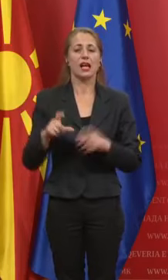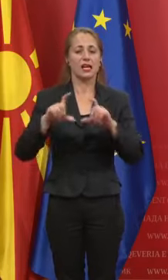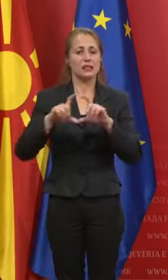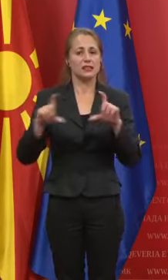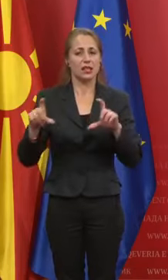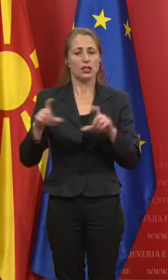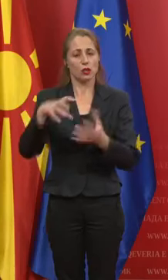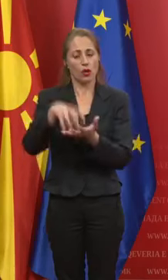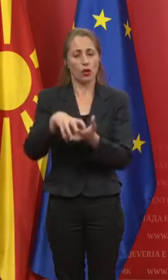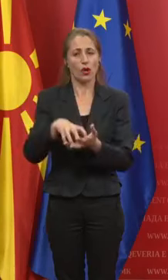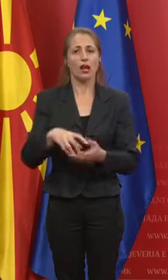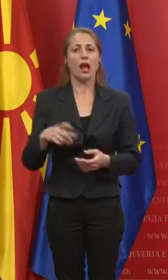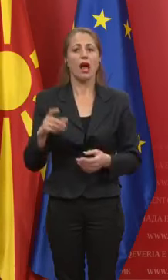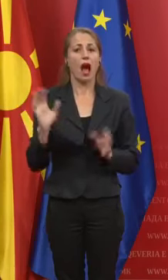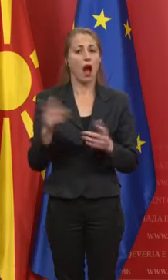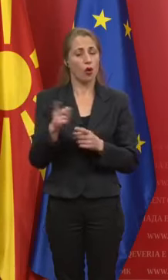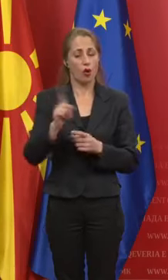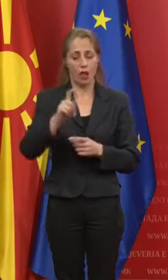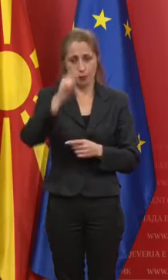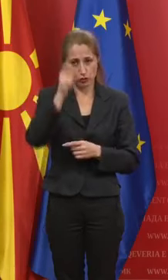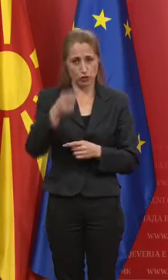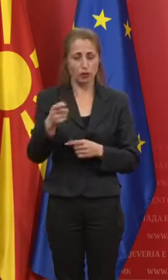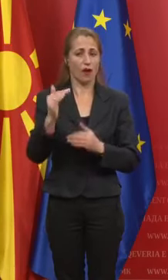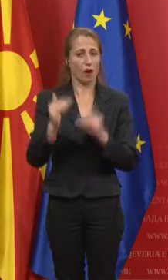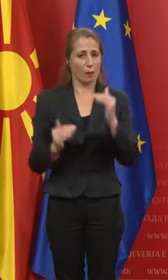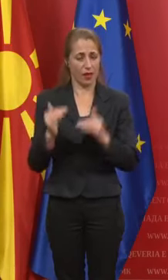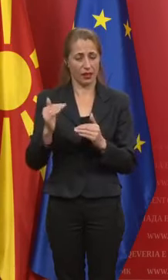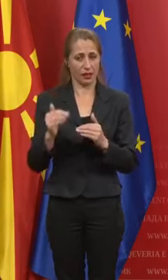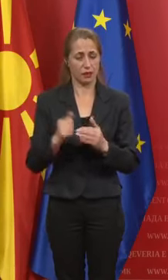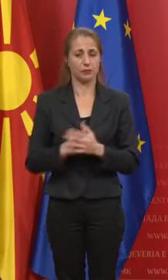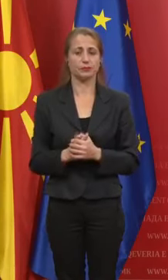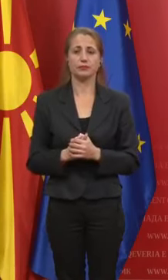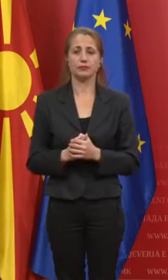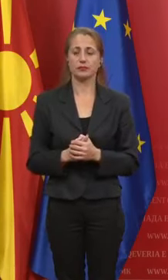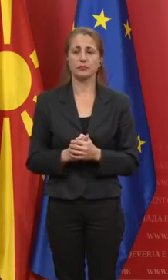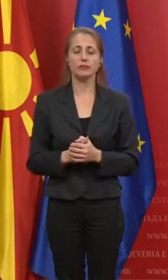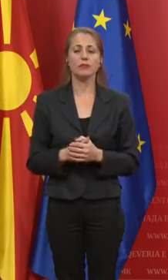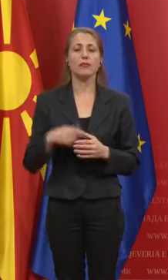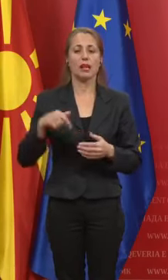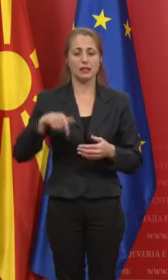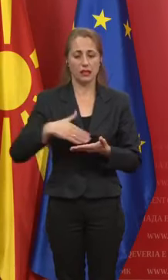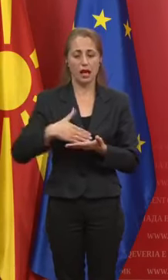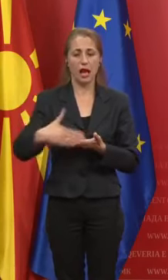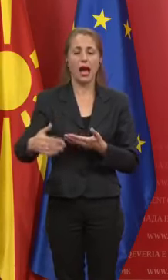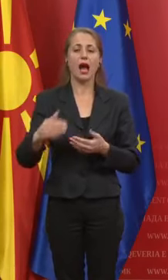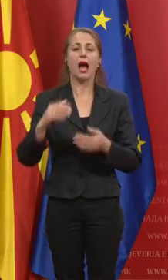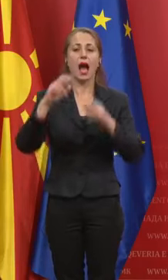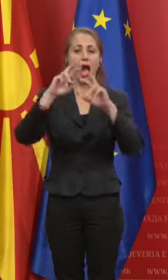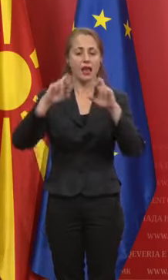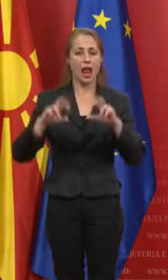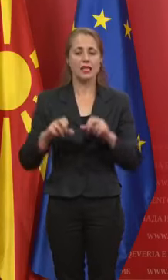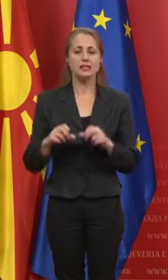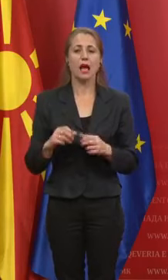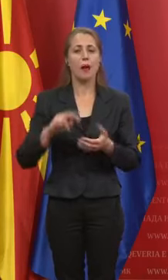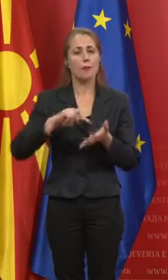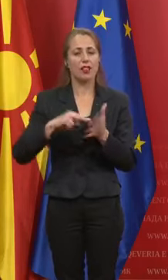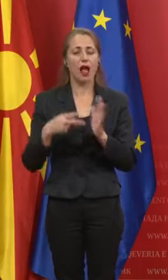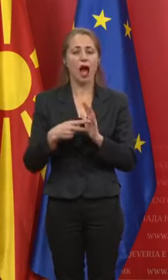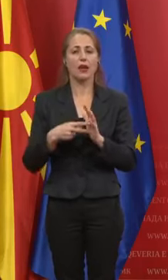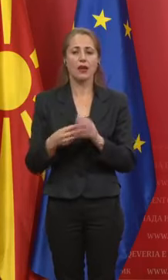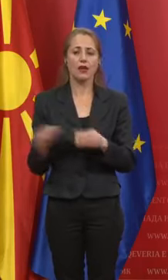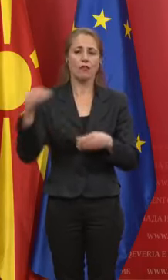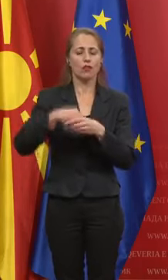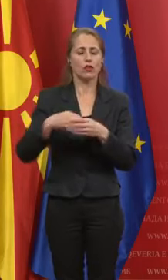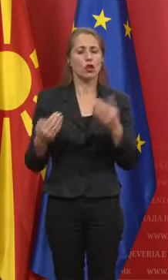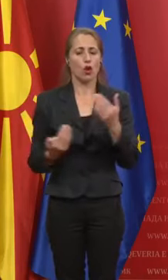да не ги почитуваат превентивните мерки. Понатаму во текст се анализи и планови за воведување евентуално